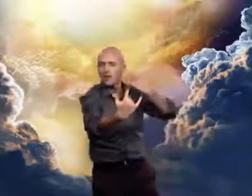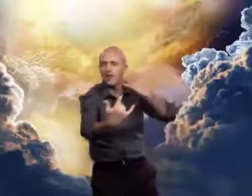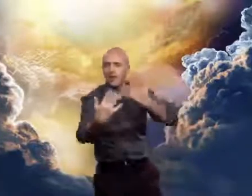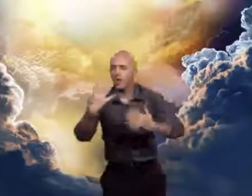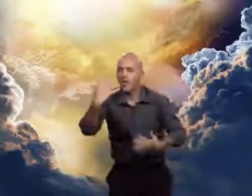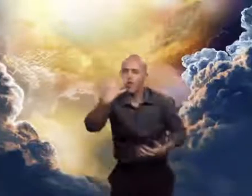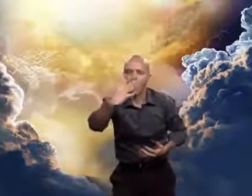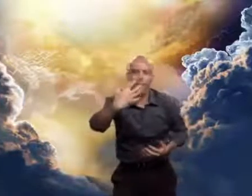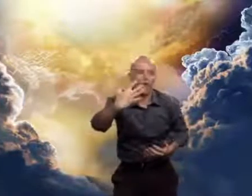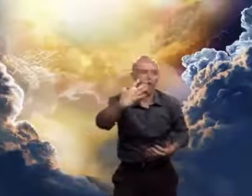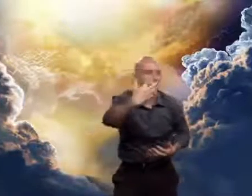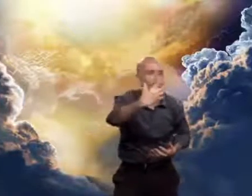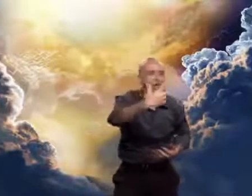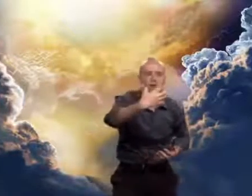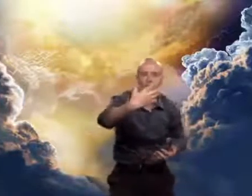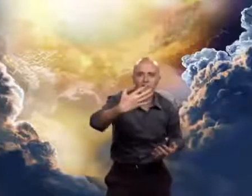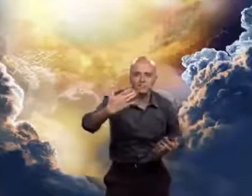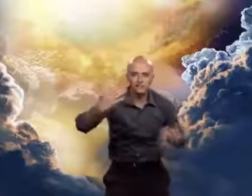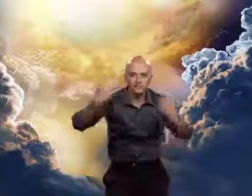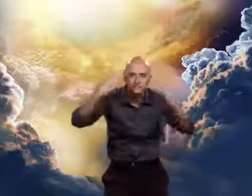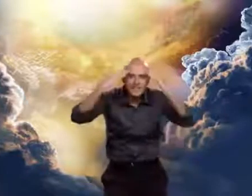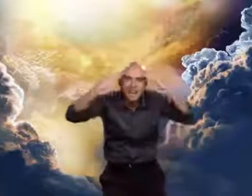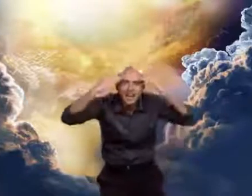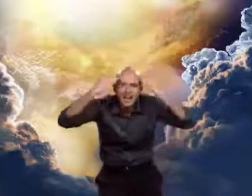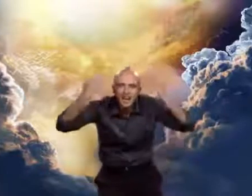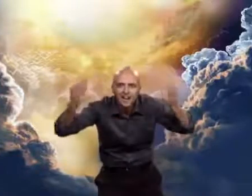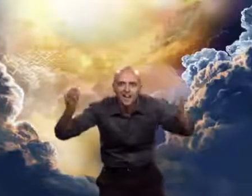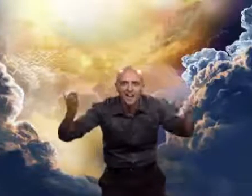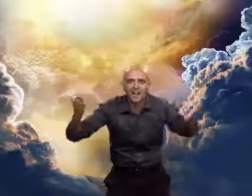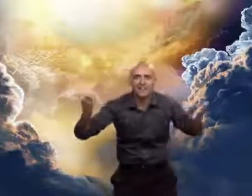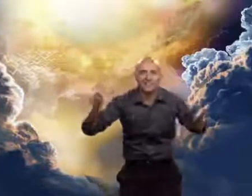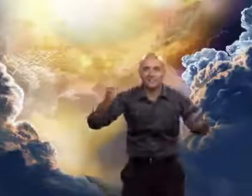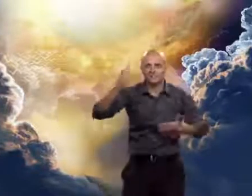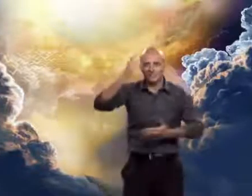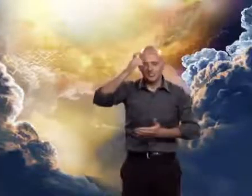dos espíritos. Aventuram-se, porém, a entrar em lugar proibido, e o